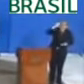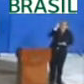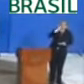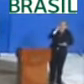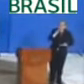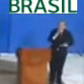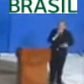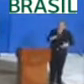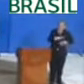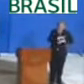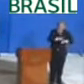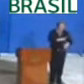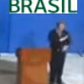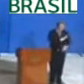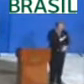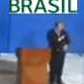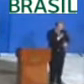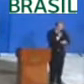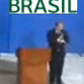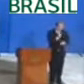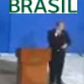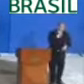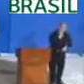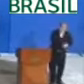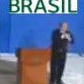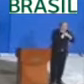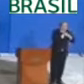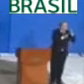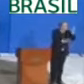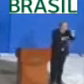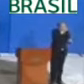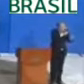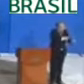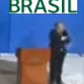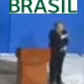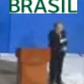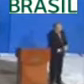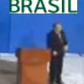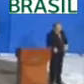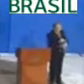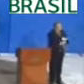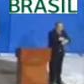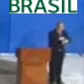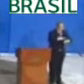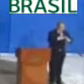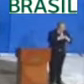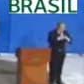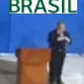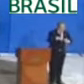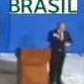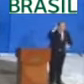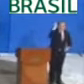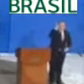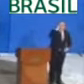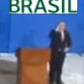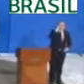a pátria amada, dos filhos deste sol mais gentil, pátria